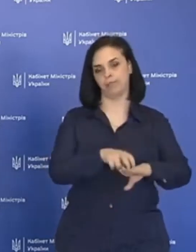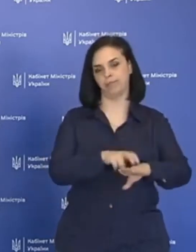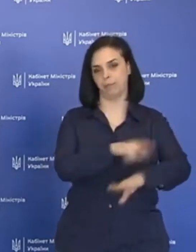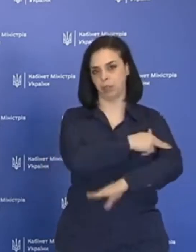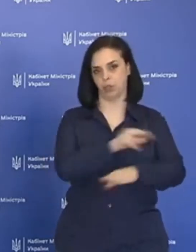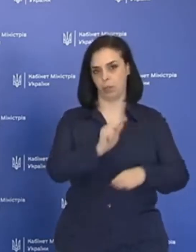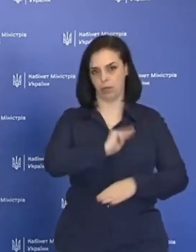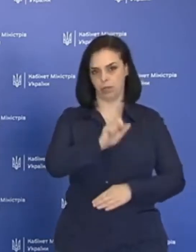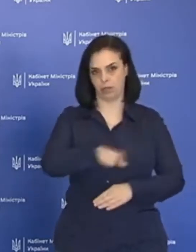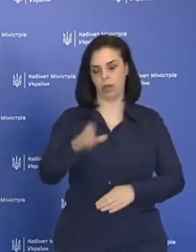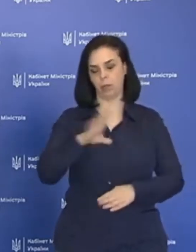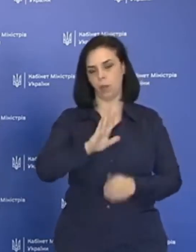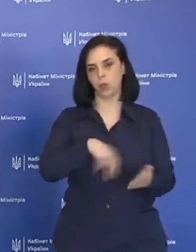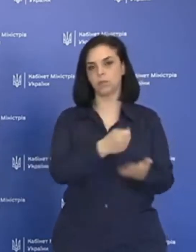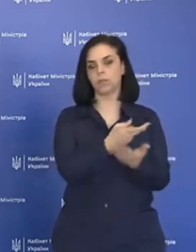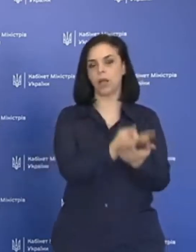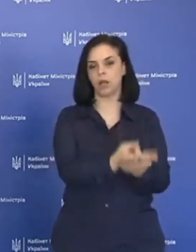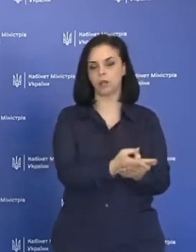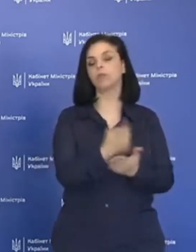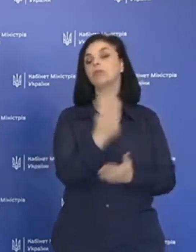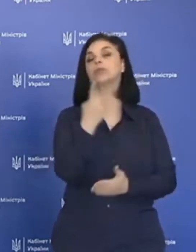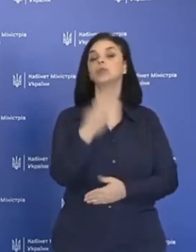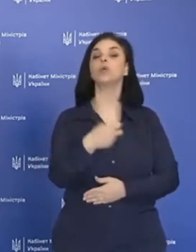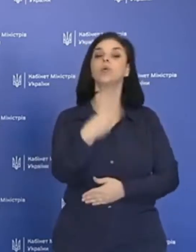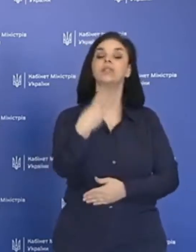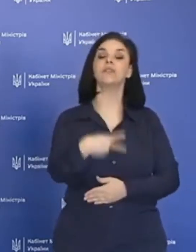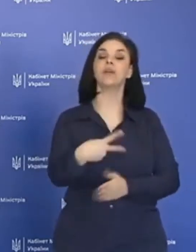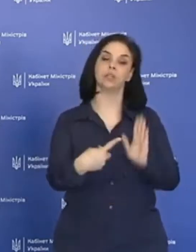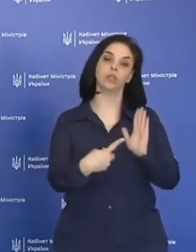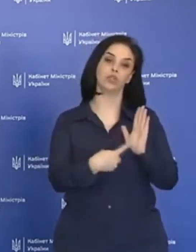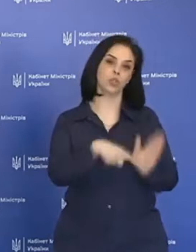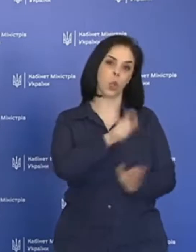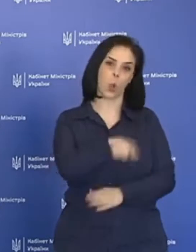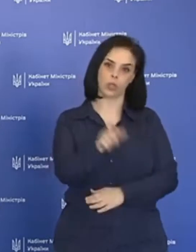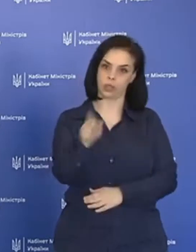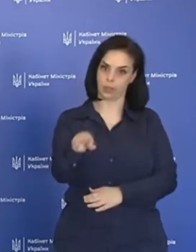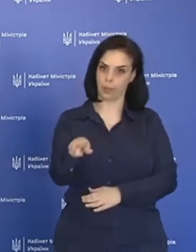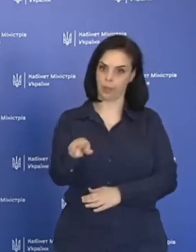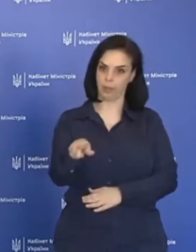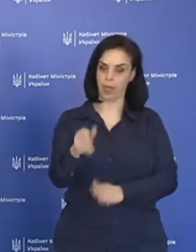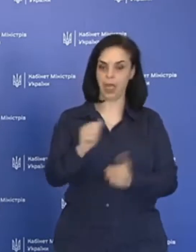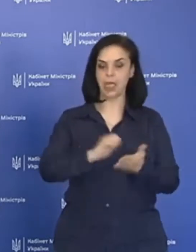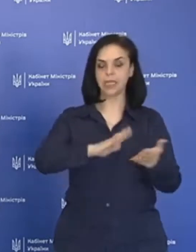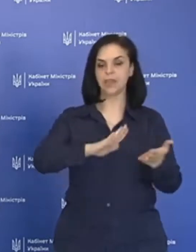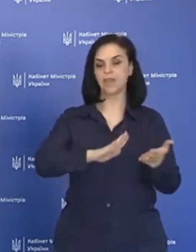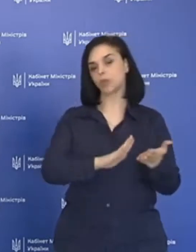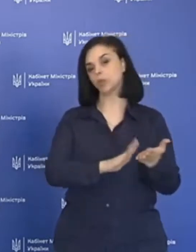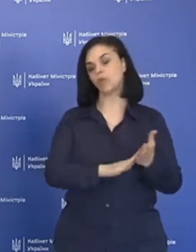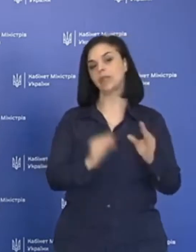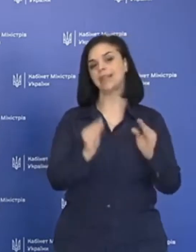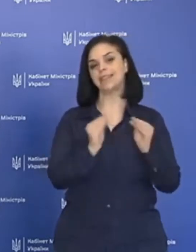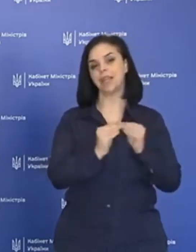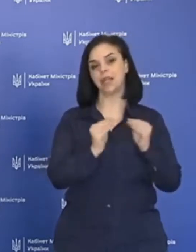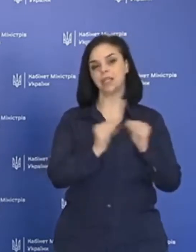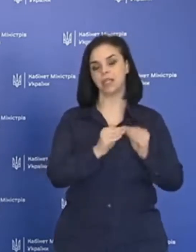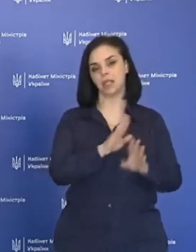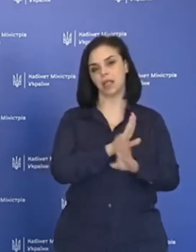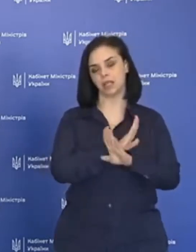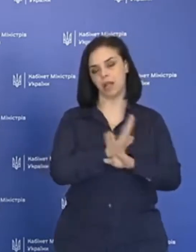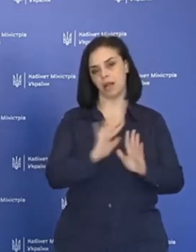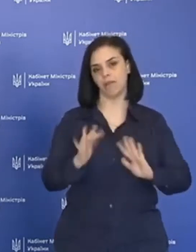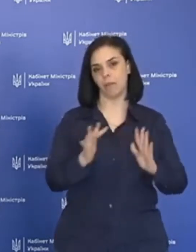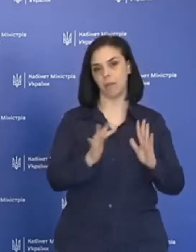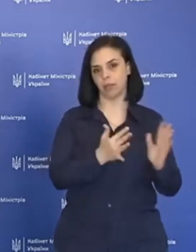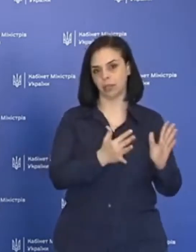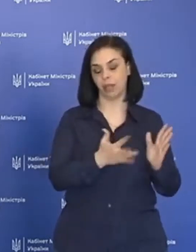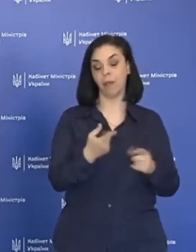працівника. Було госпіталізовано 126 осіб. Зафіксовано 10 летальних